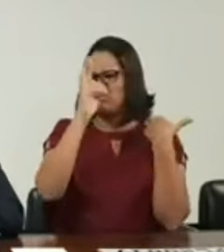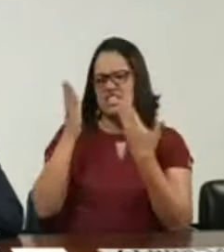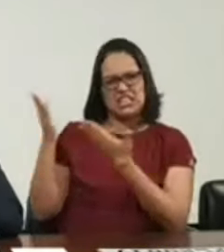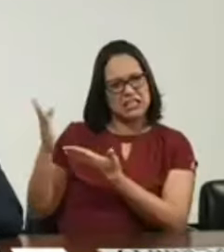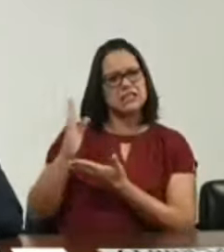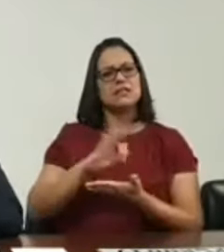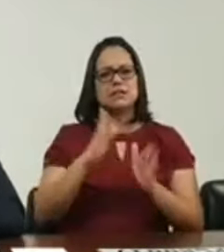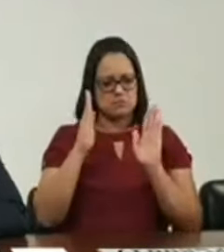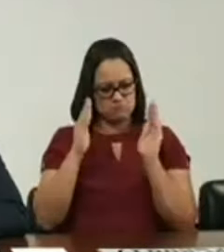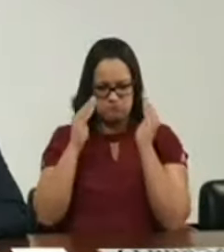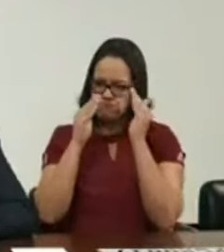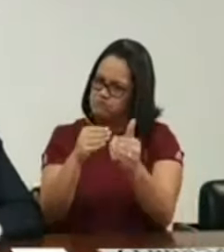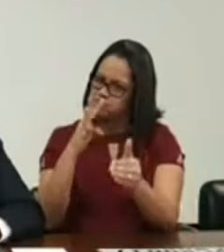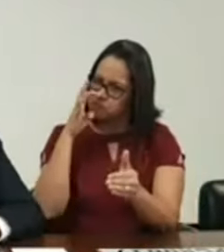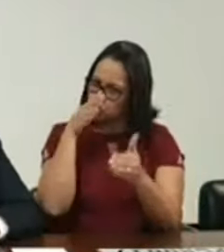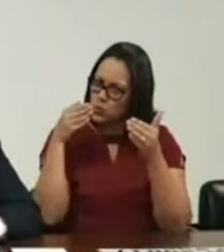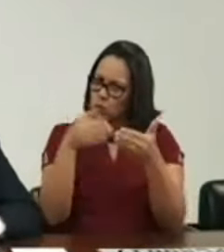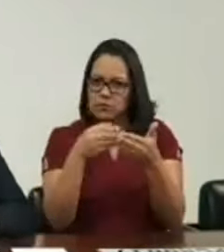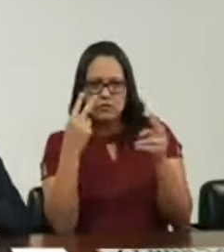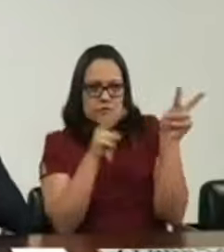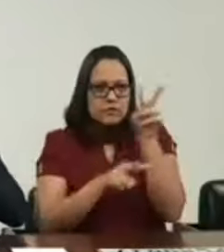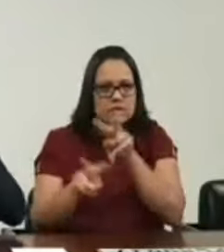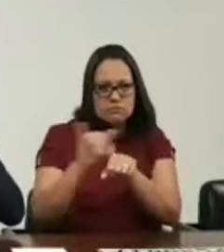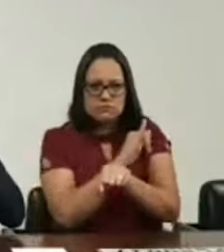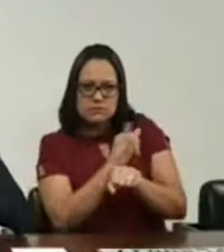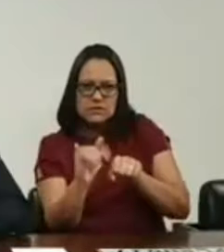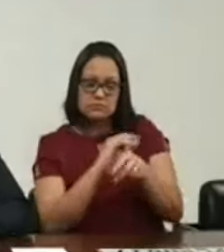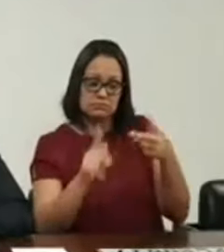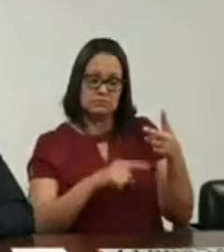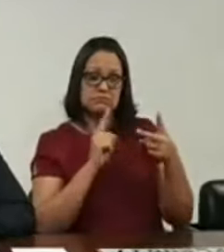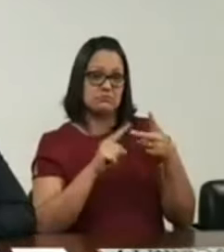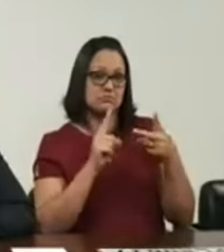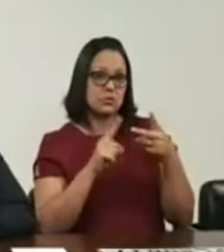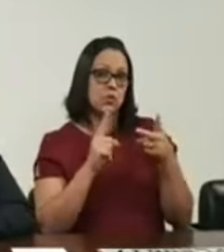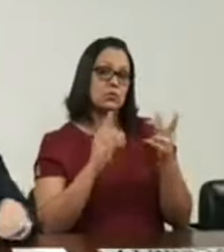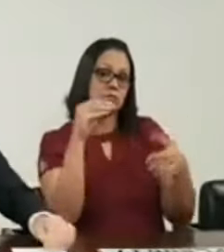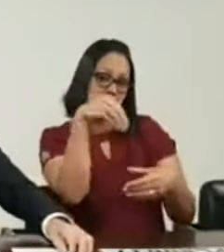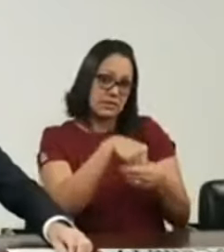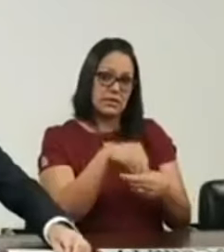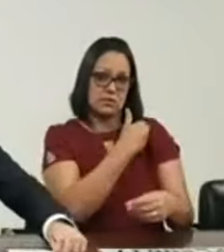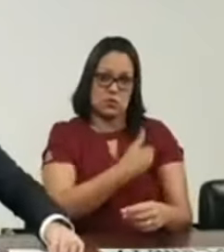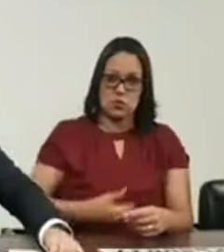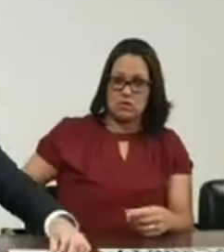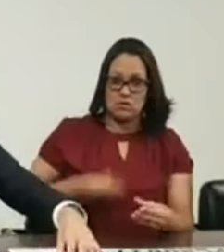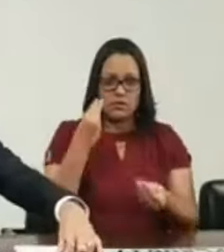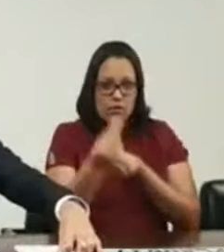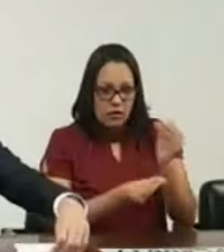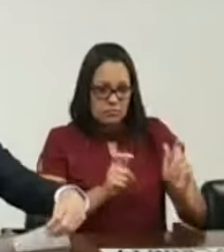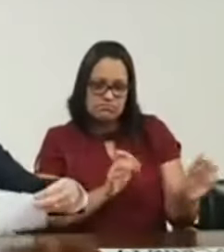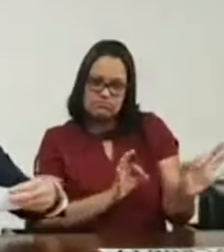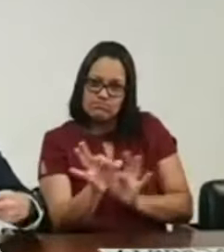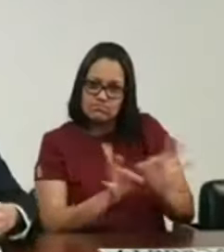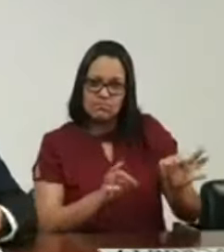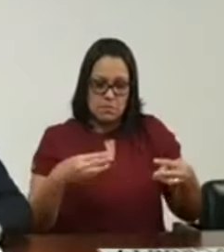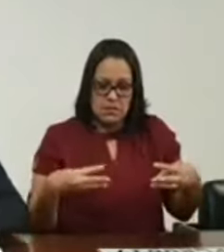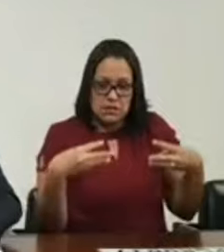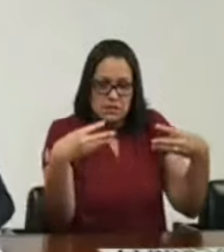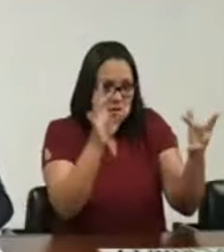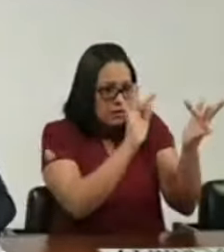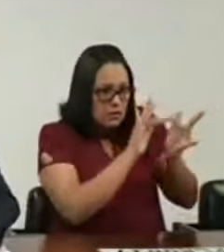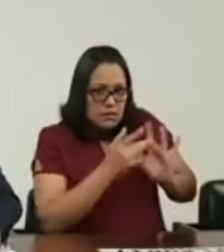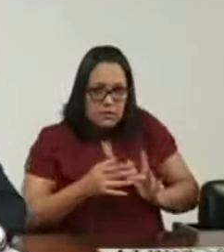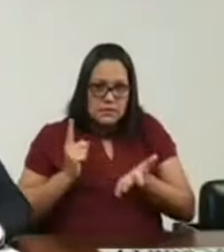e a determinação política e visão estratégica de fechar o acordo. Segundo, coordenação dentro do governo, né? O senhor mencionava o papel de todos os ministérios envolvidos,